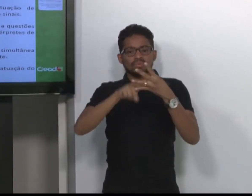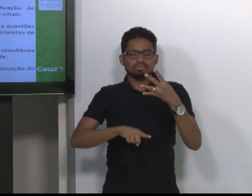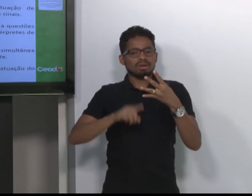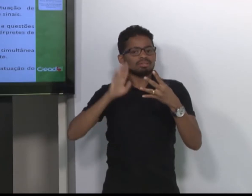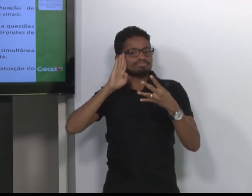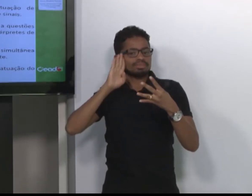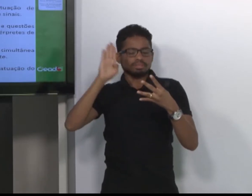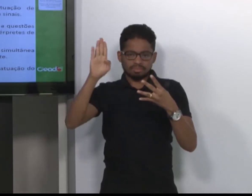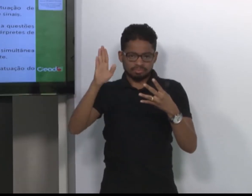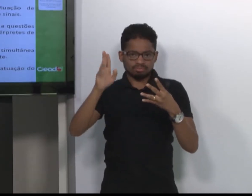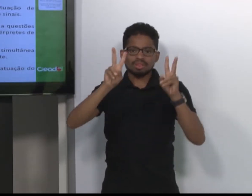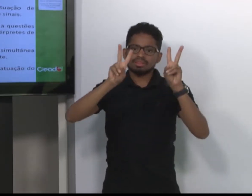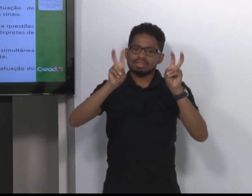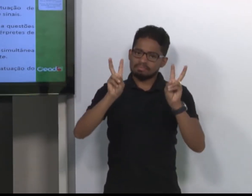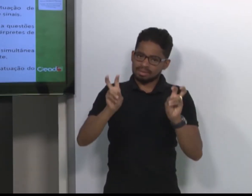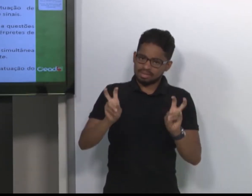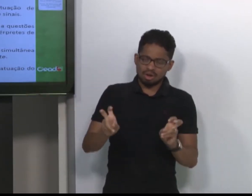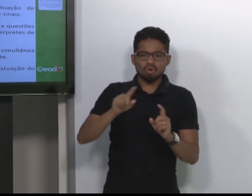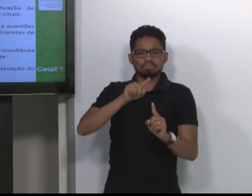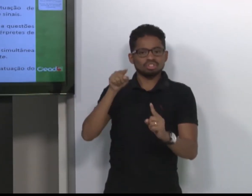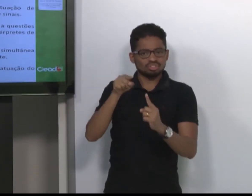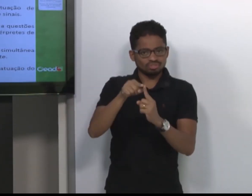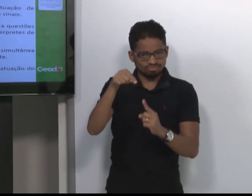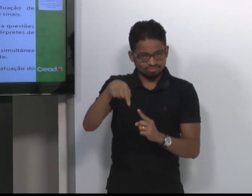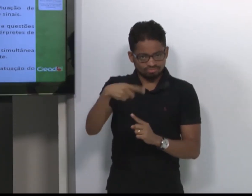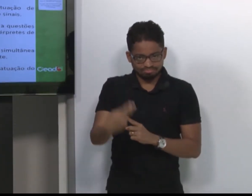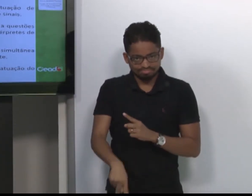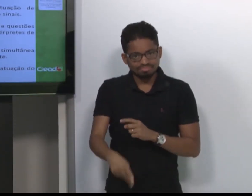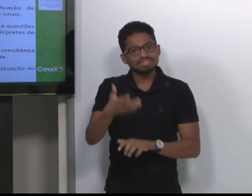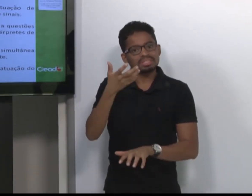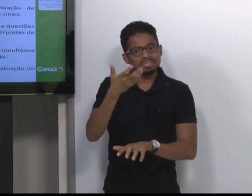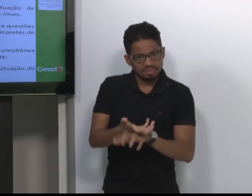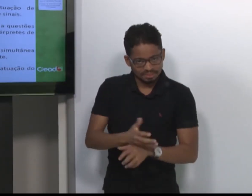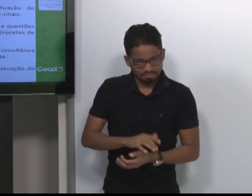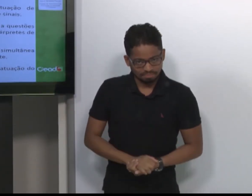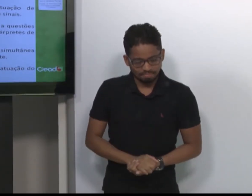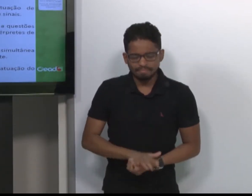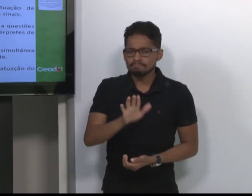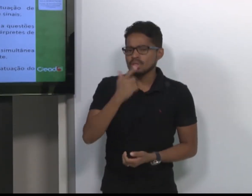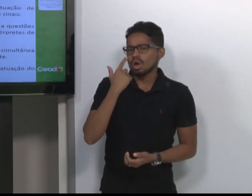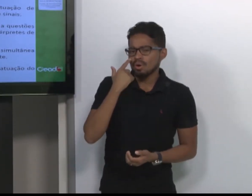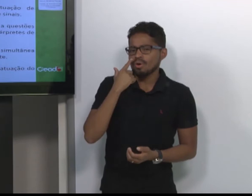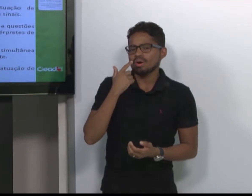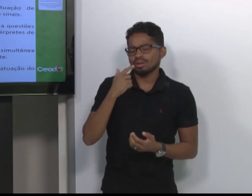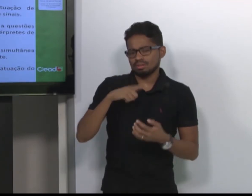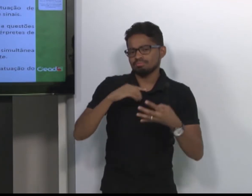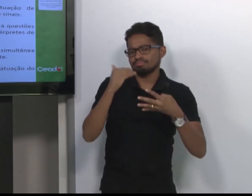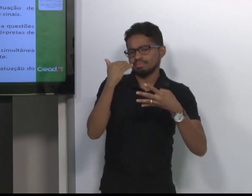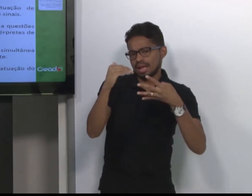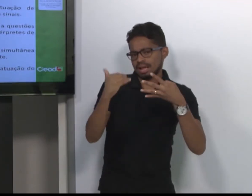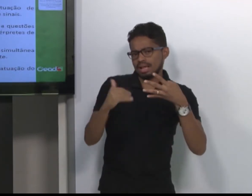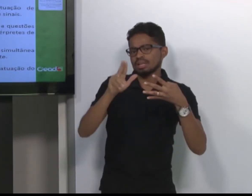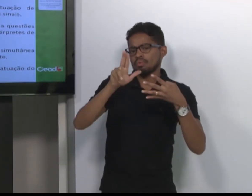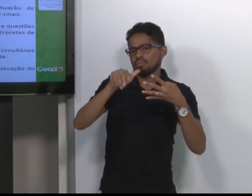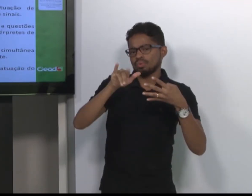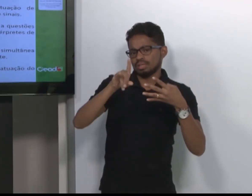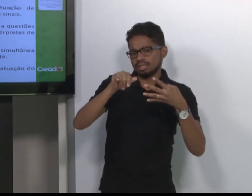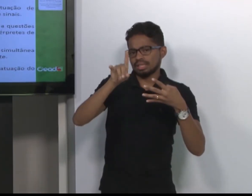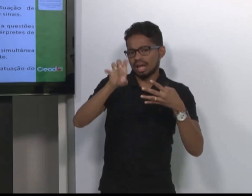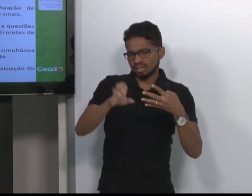profissional? Então, temos esses 4 objetivos principais da nossa disciplina. Vamos ver as